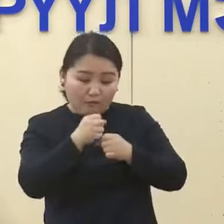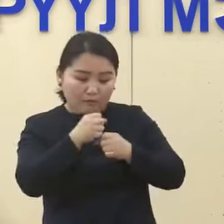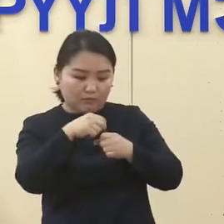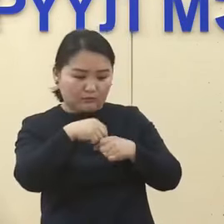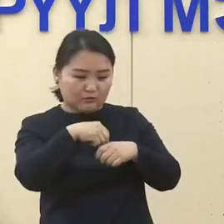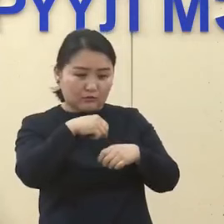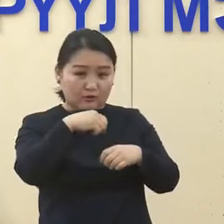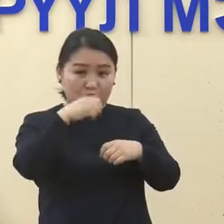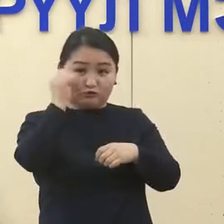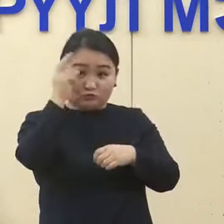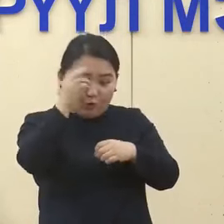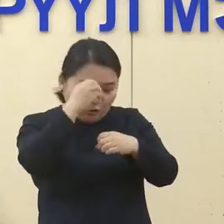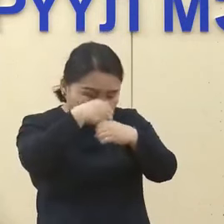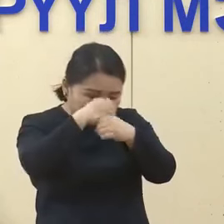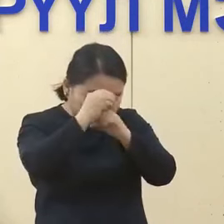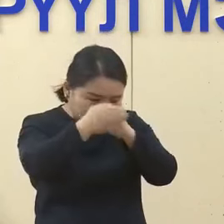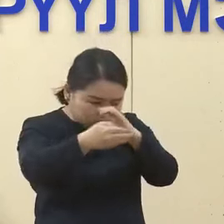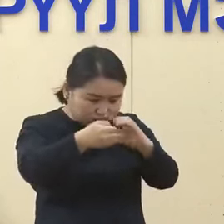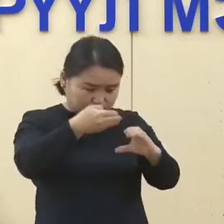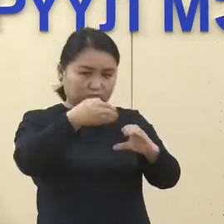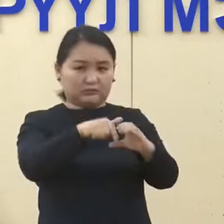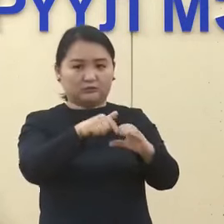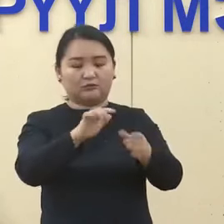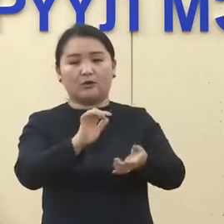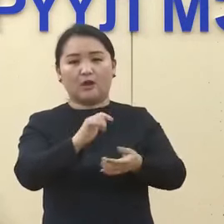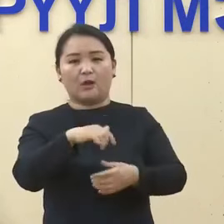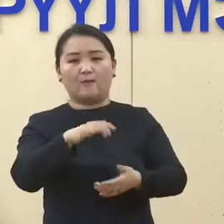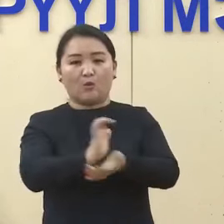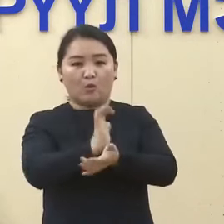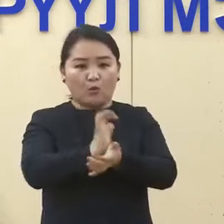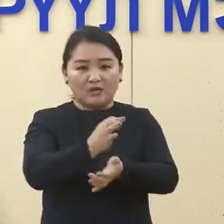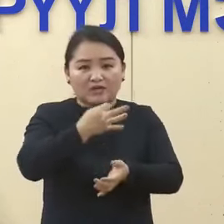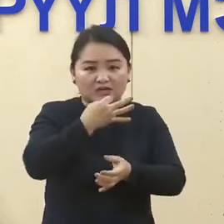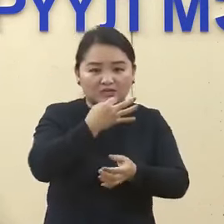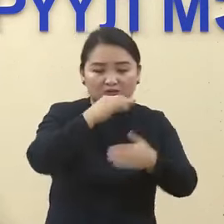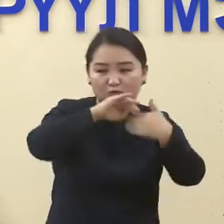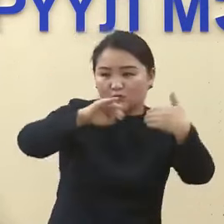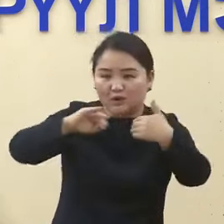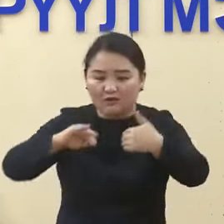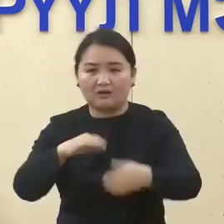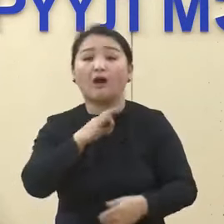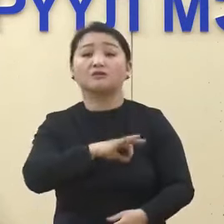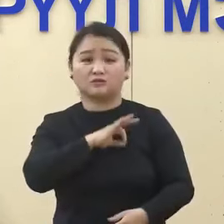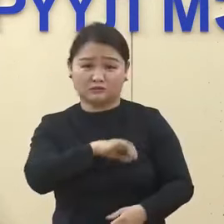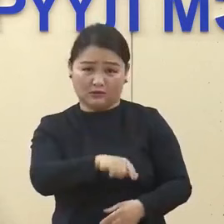юм. Энэ бол бас урьдчилсан хүмүүсээ хяналтанд авахд бол онцгой ач холбогдолтой.